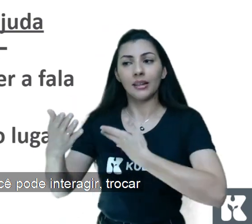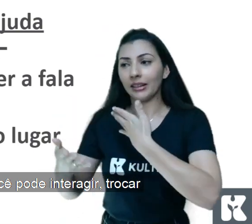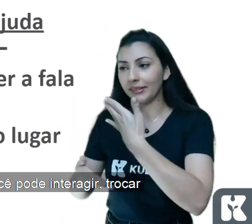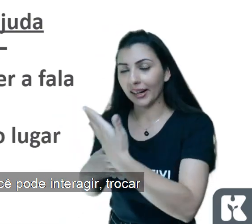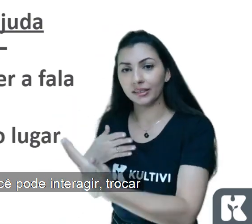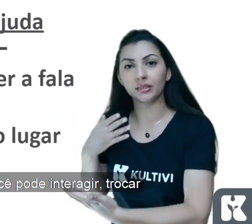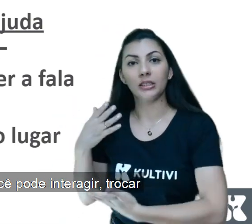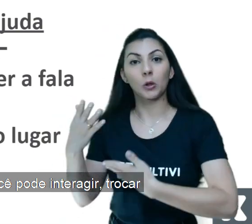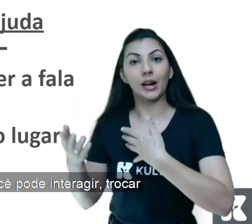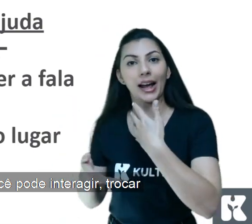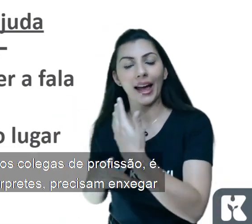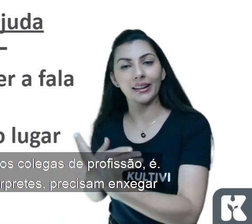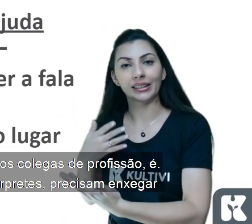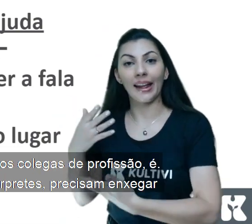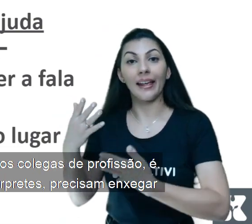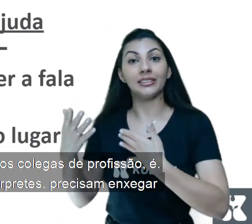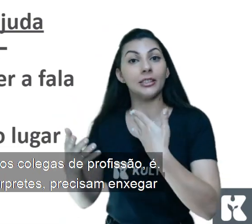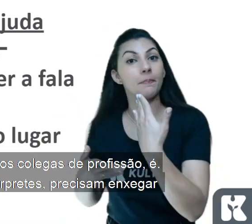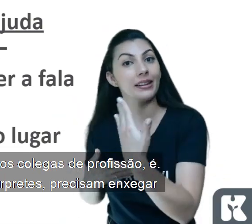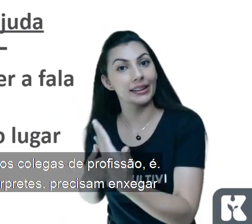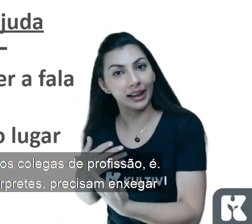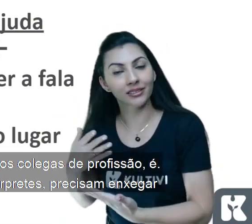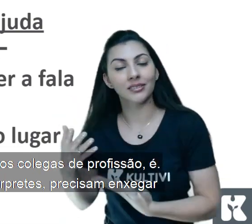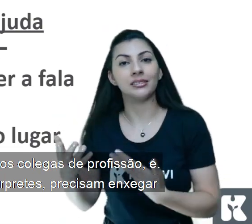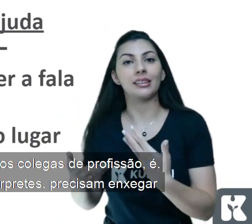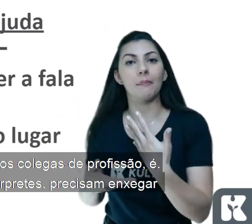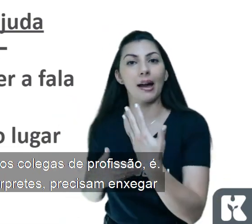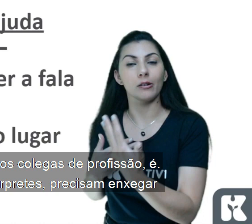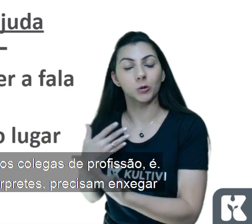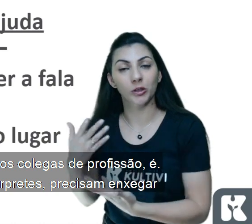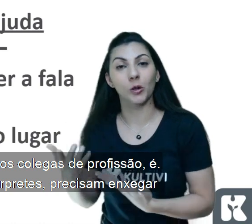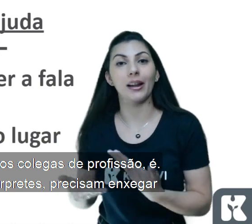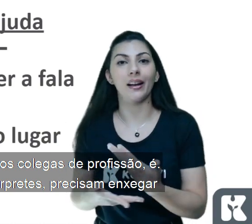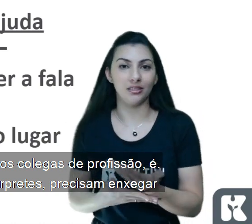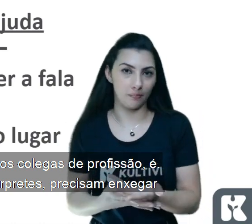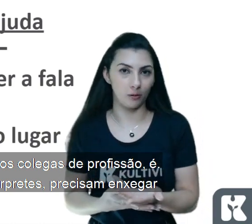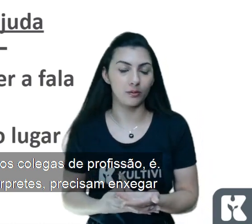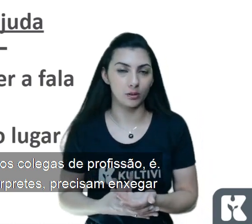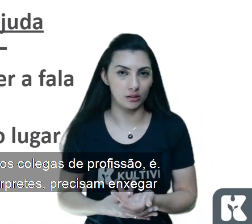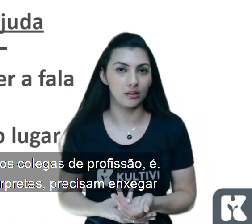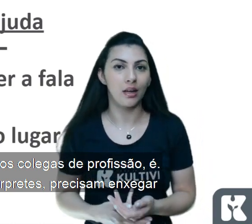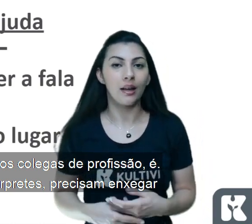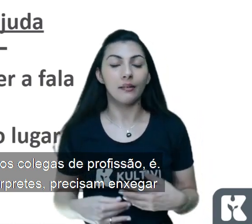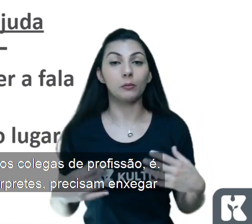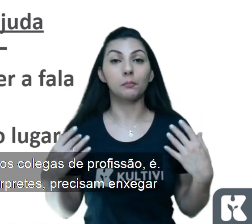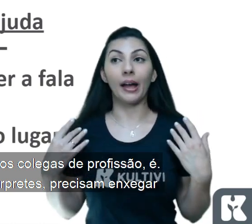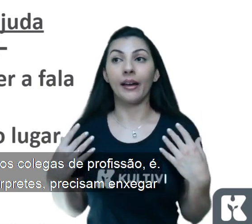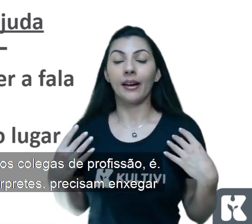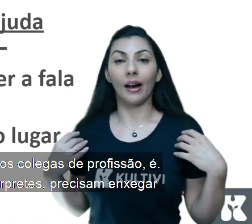pode interagir, trocar ideias, experiências de trabalho com os colegas de profissões.